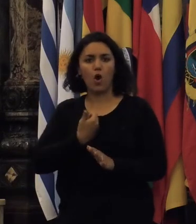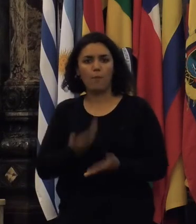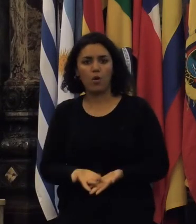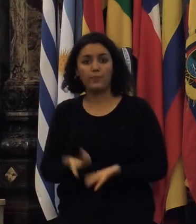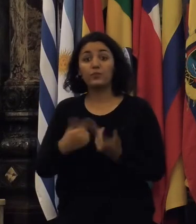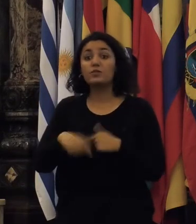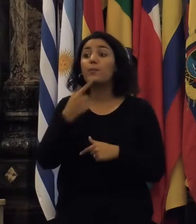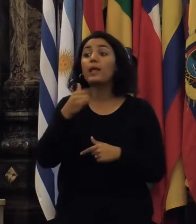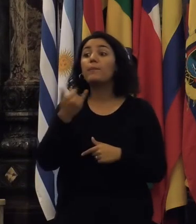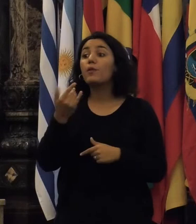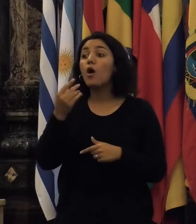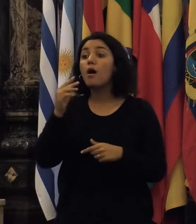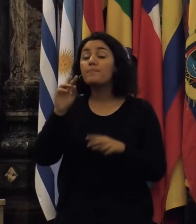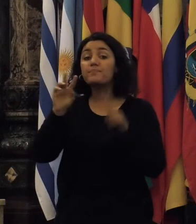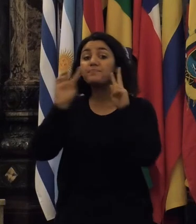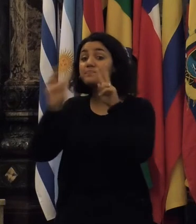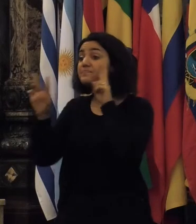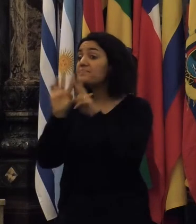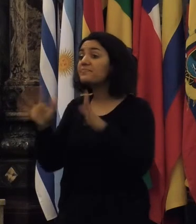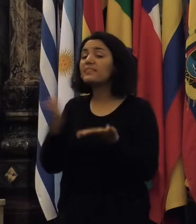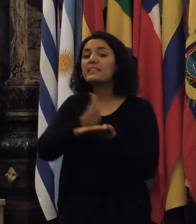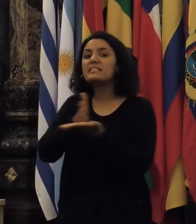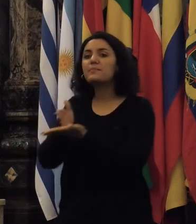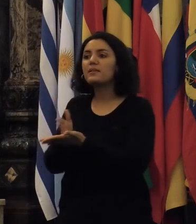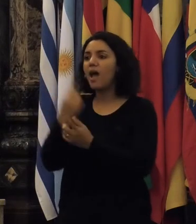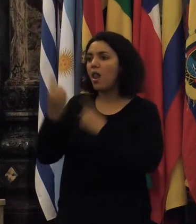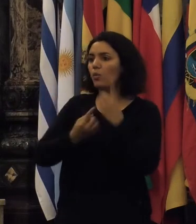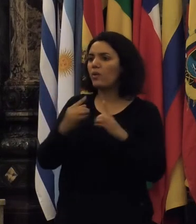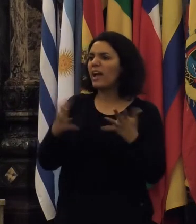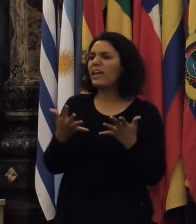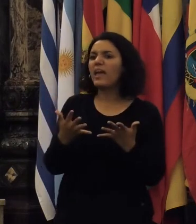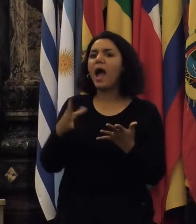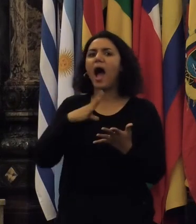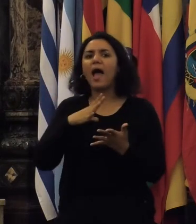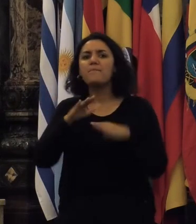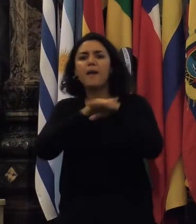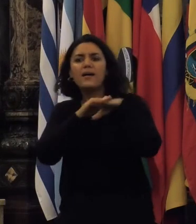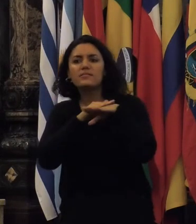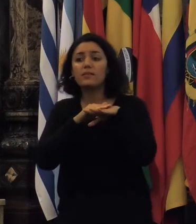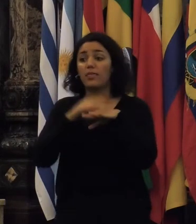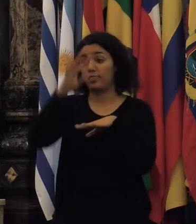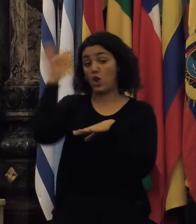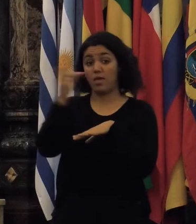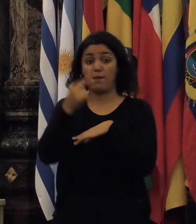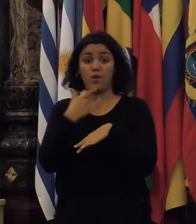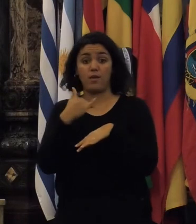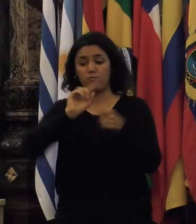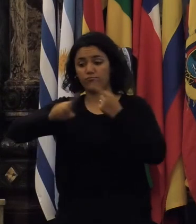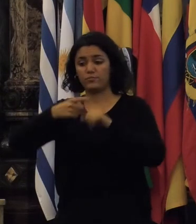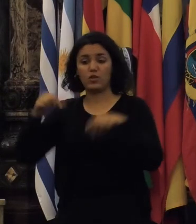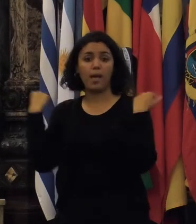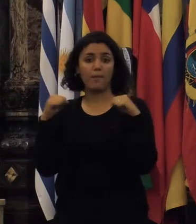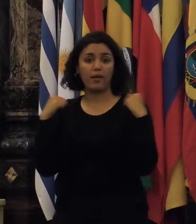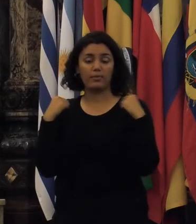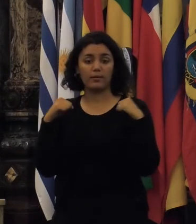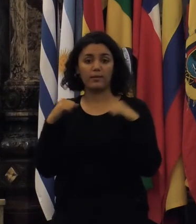Exportémoslos a las otras disciplinas. ¿Cuáles serían esos? La formación teórica vinculada a la práctica.